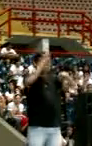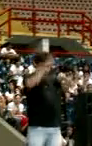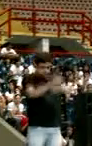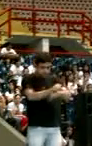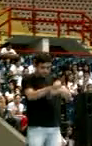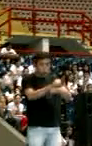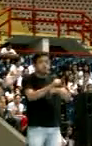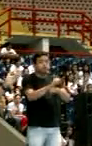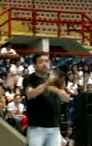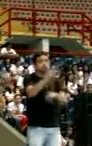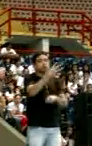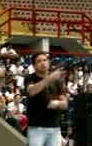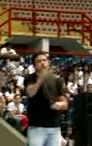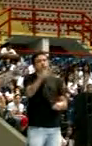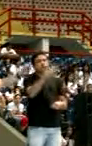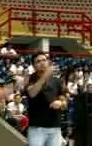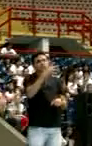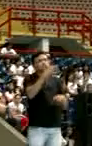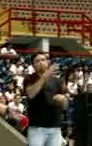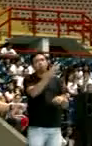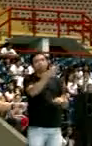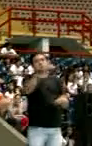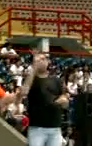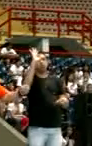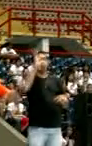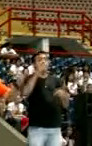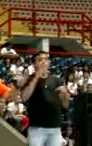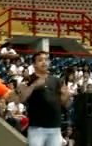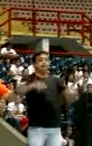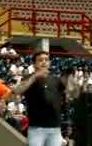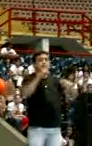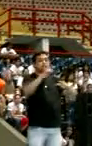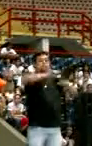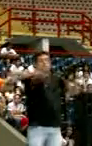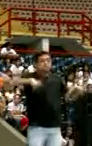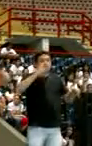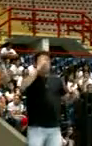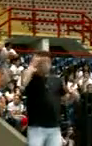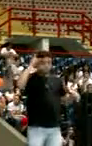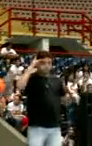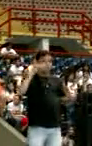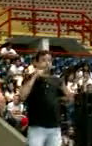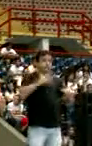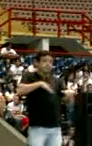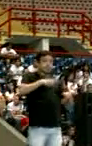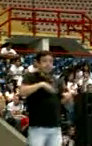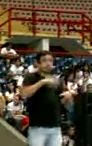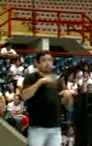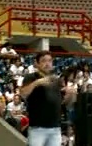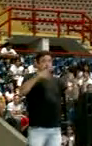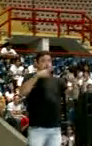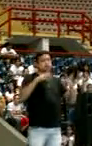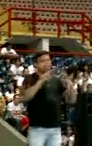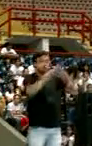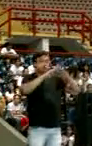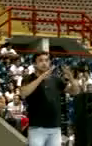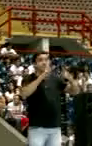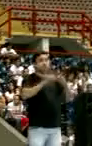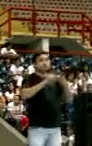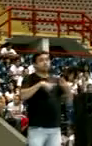guerra passou uns 40 e poucos anos sem guerra. Porque não tinha gente. E nesse intervalo das guerras, ainda teve uma